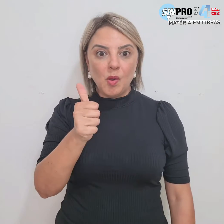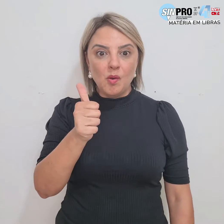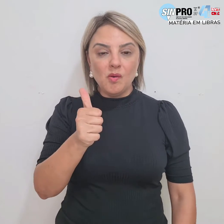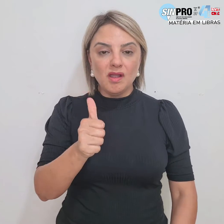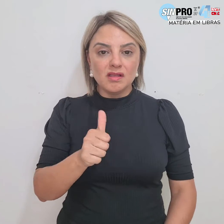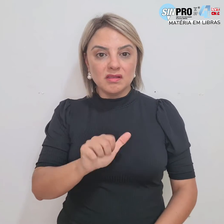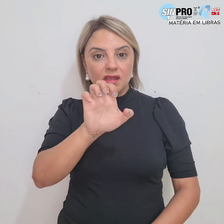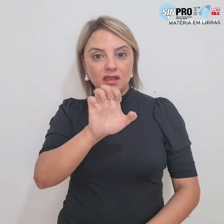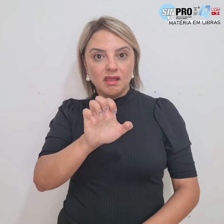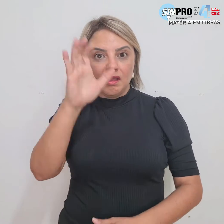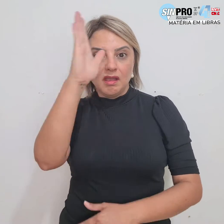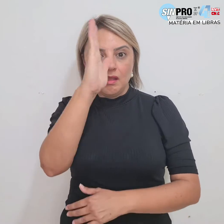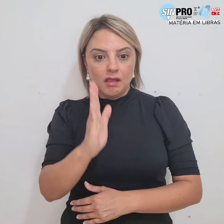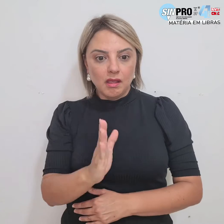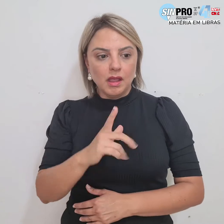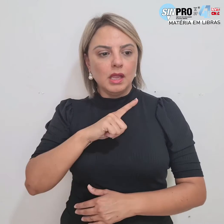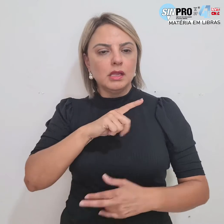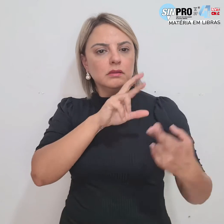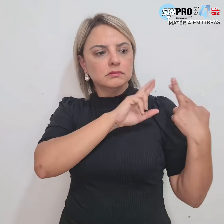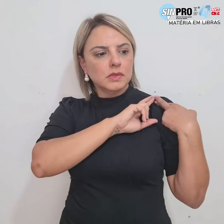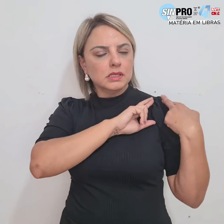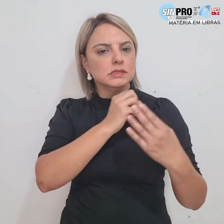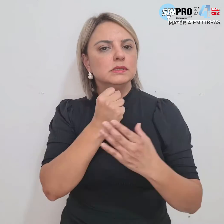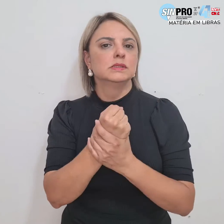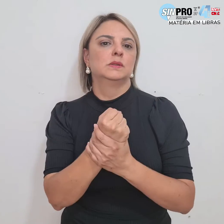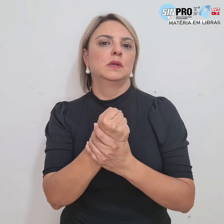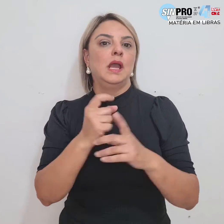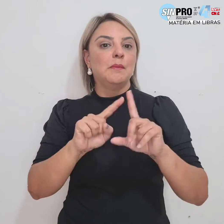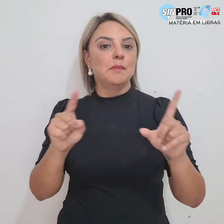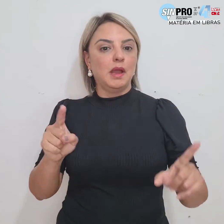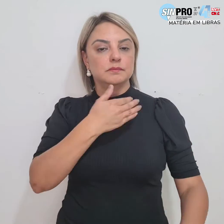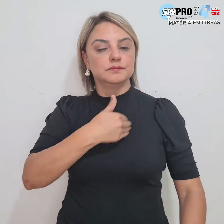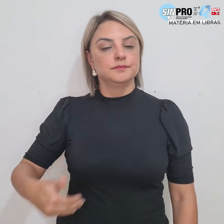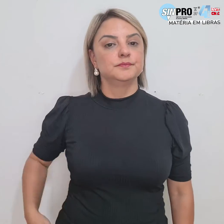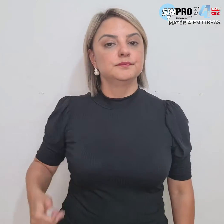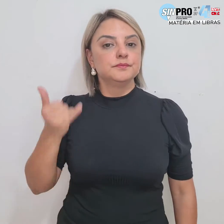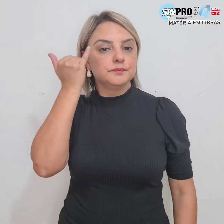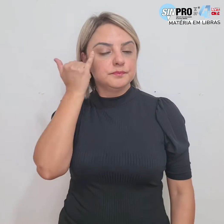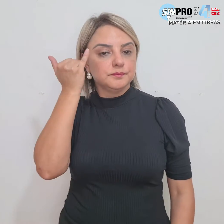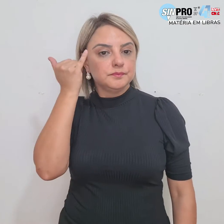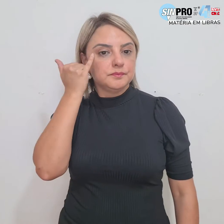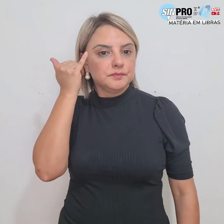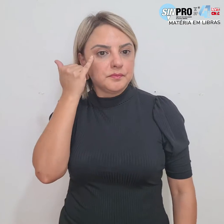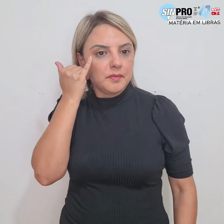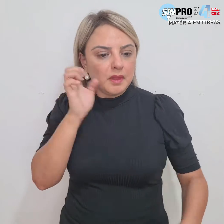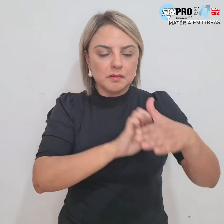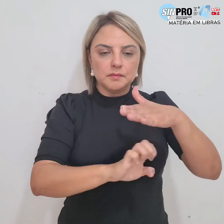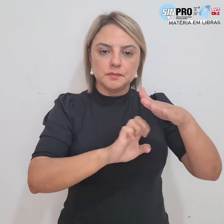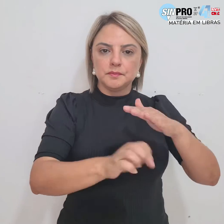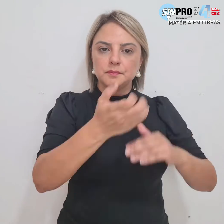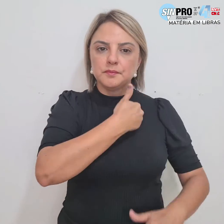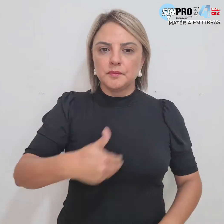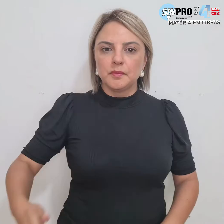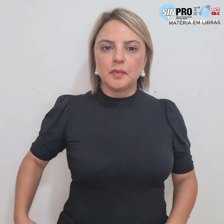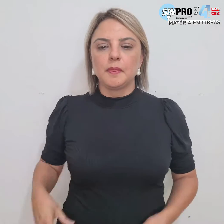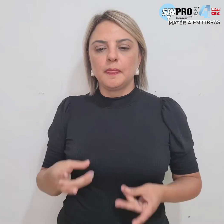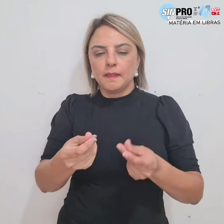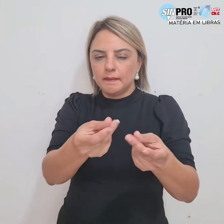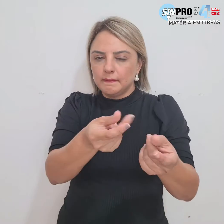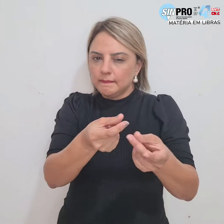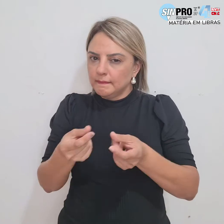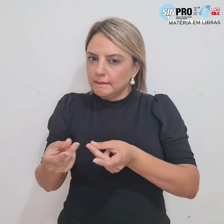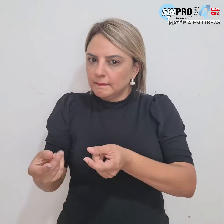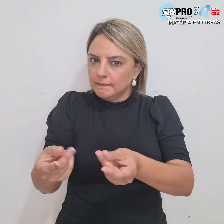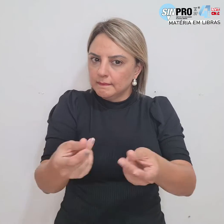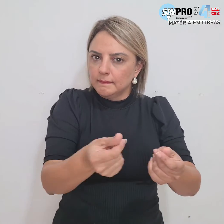uma das poucas unidades da federação que preservaram o seu patrimônio, mas o governador Ibanez tem tratado as empresas públicas